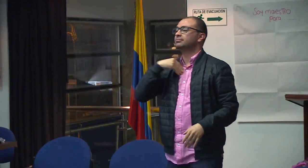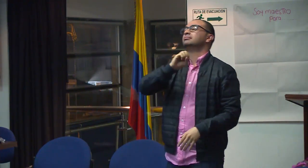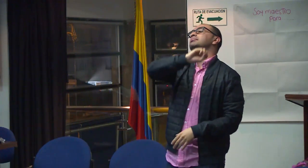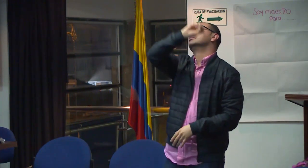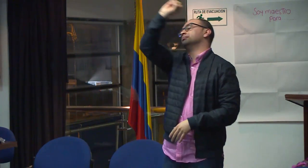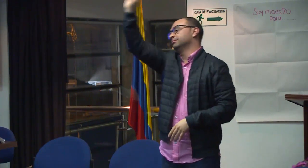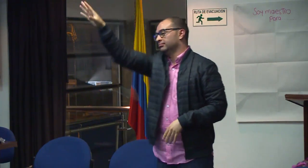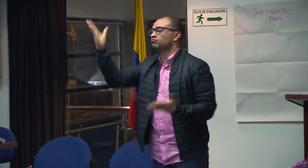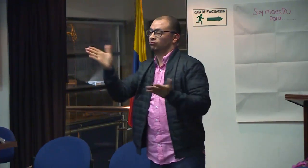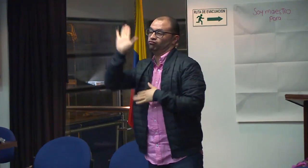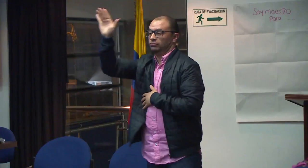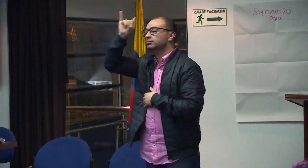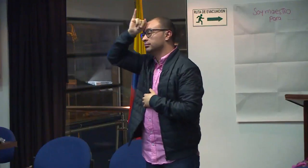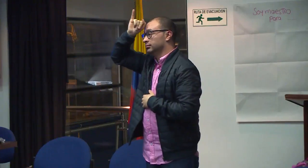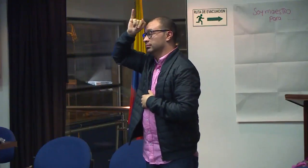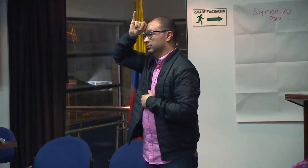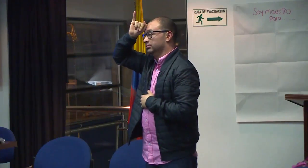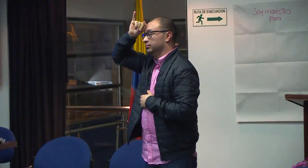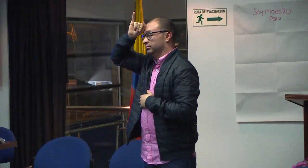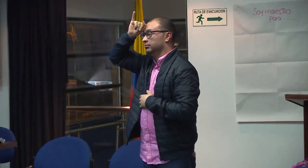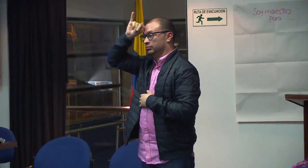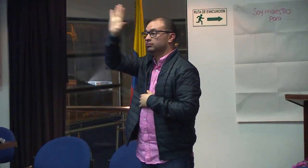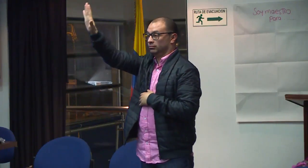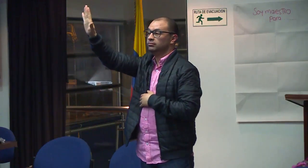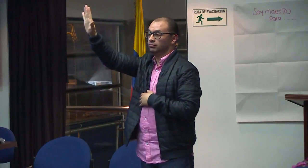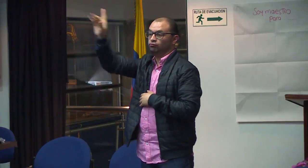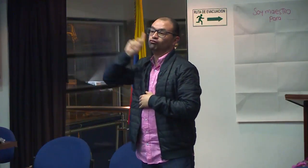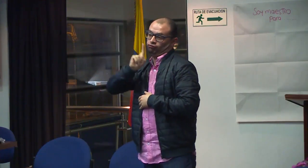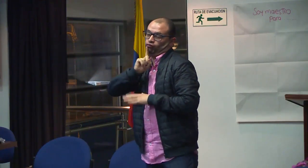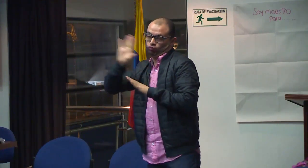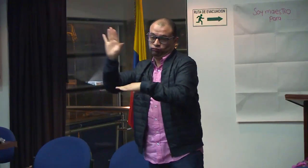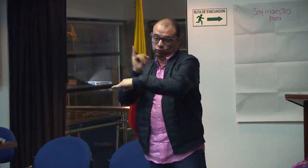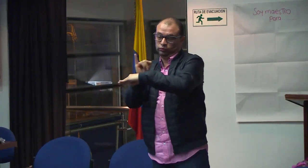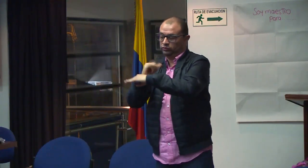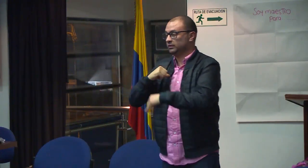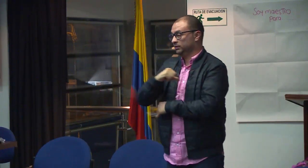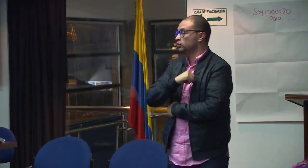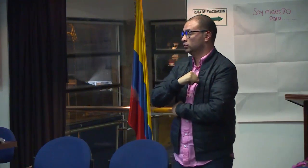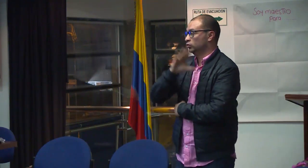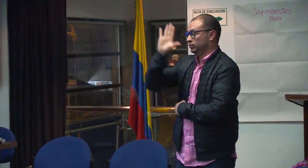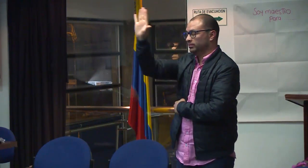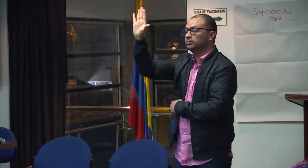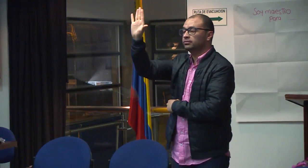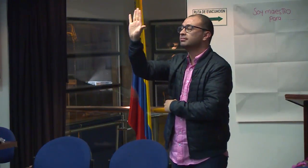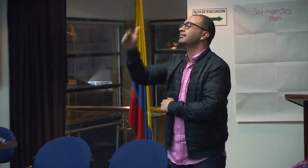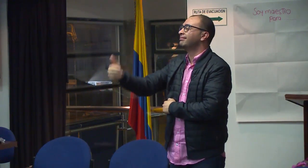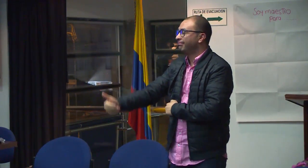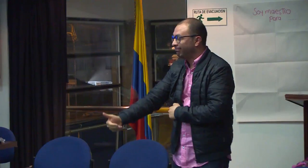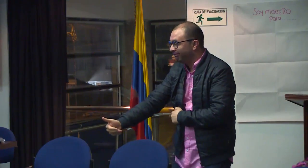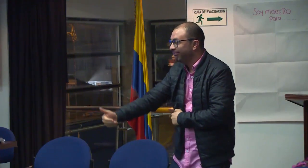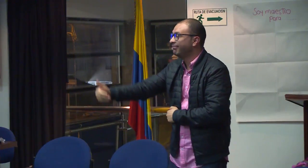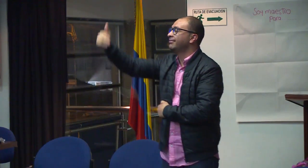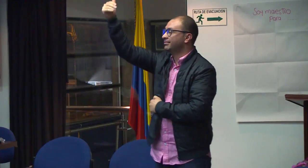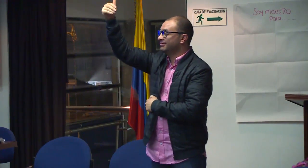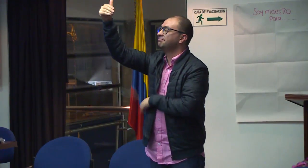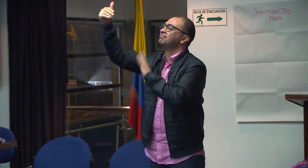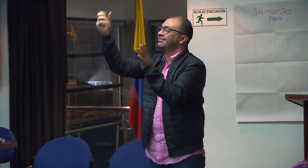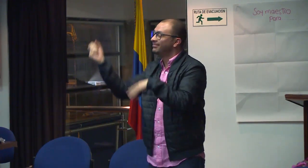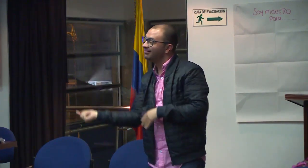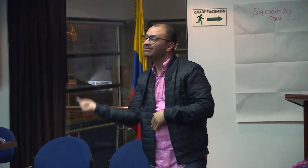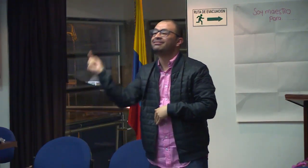había visto antes eran diferentes. Bueno. Luego pasé a otro colegio que es el ICAL, que también es para sordos, es privado,